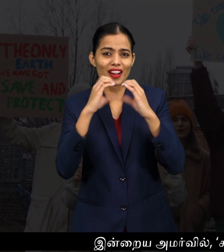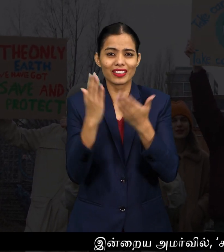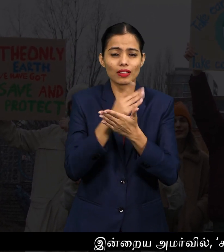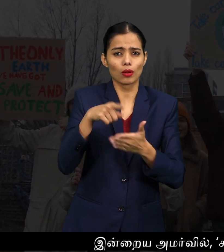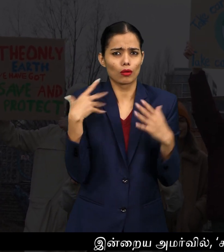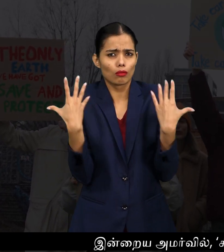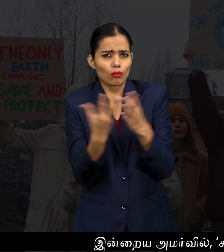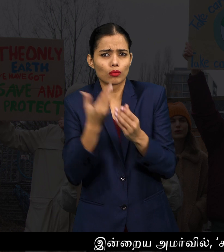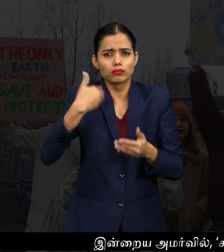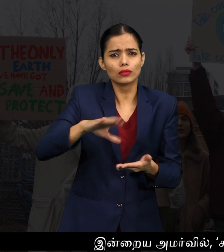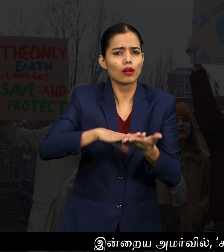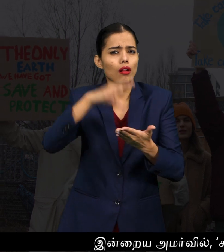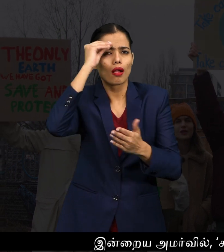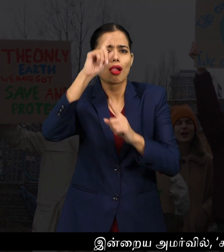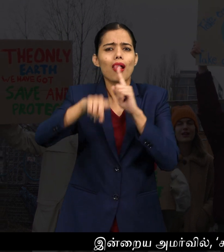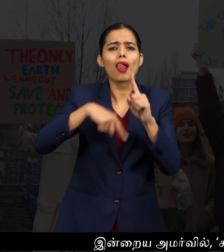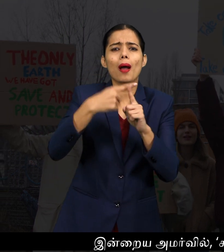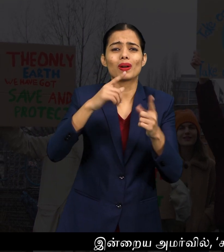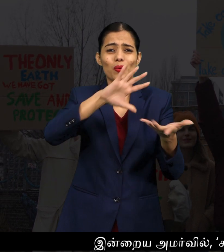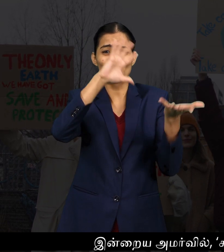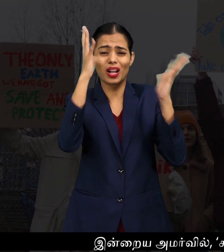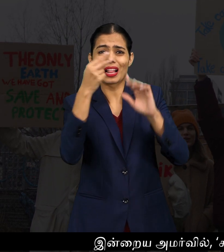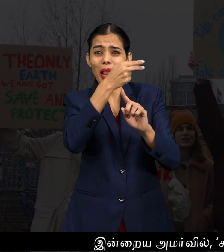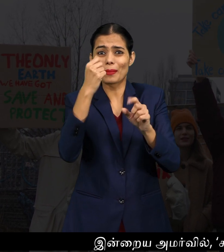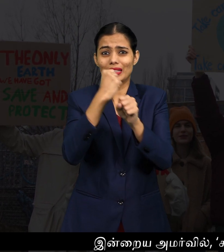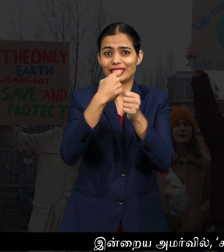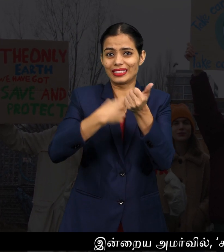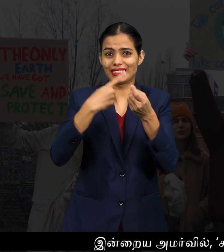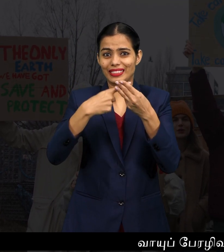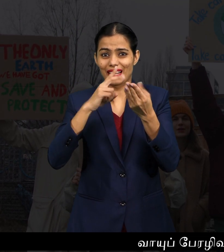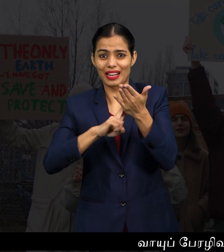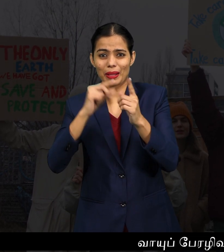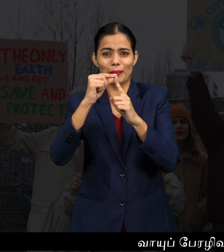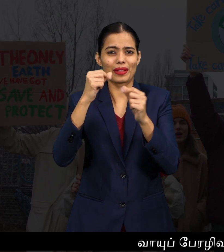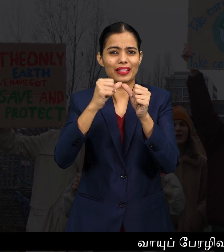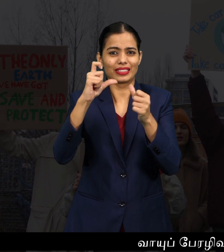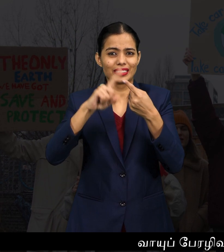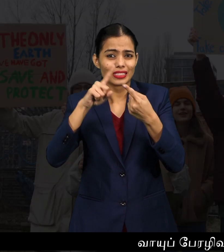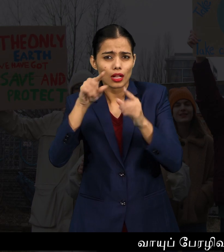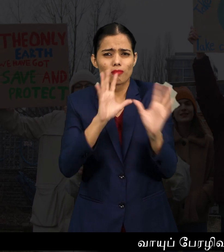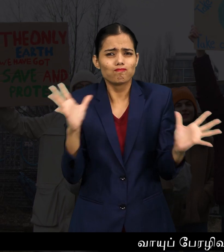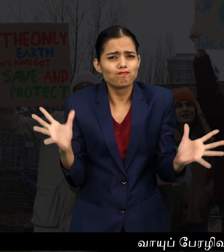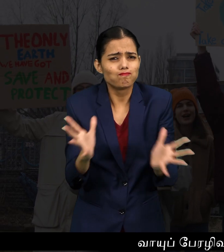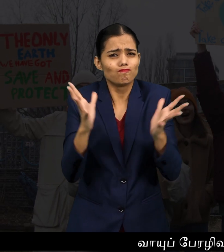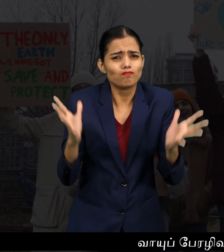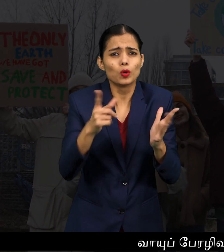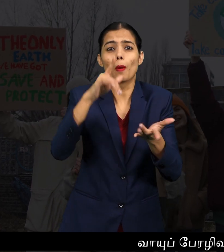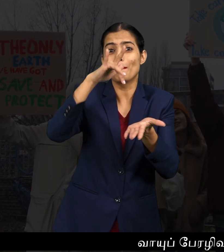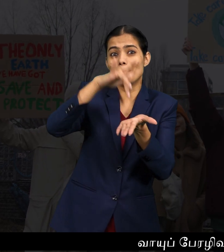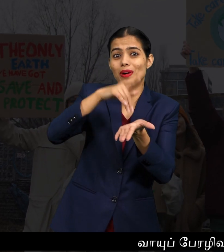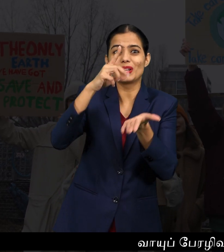இன்றைய அமர்வில் கிரீன்பீஸ் இயக்கம் மற்றும் போபால் வாயு பேரழிவு பற்றி அறியப்